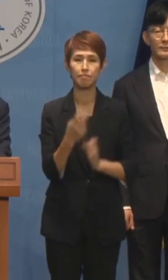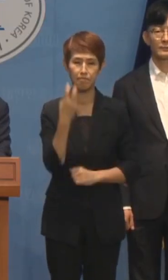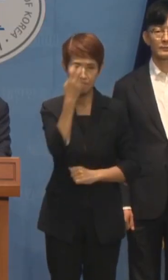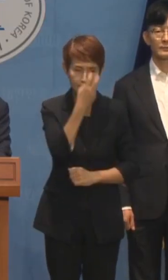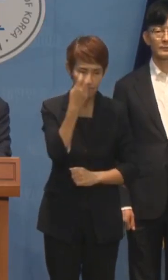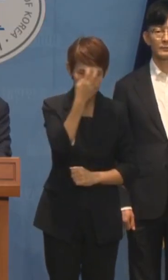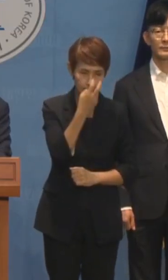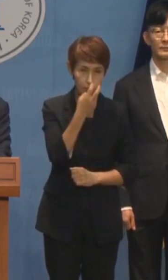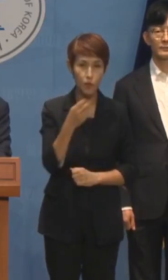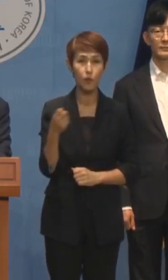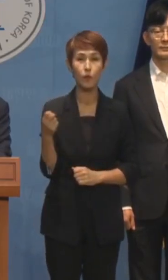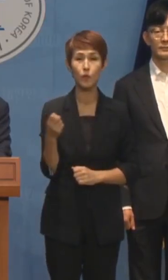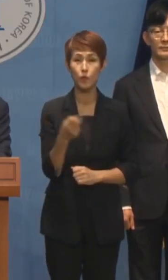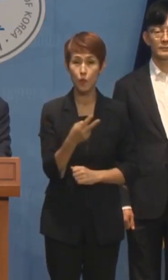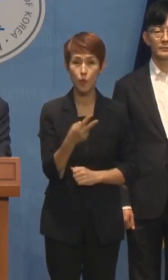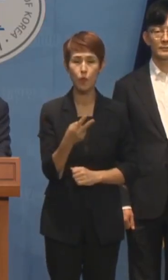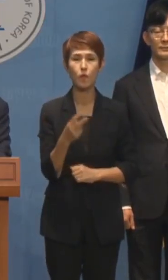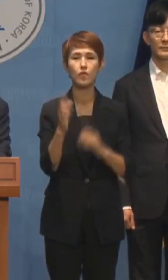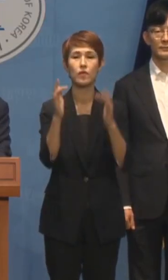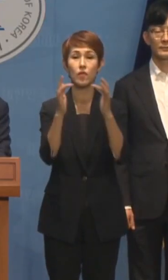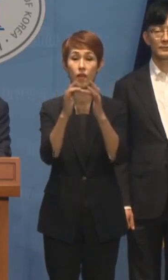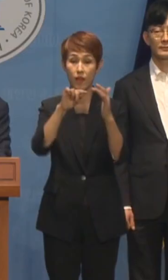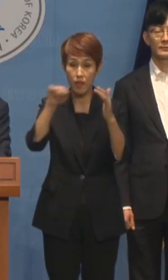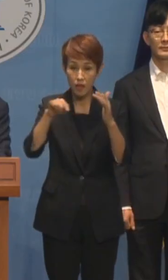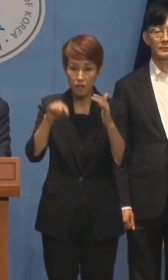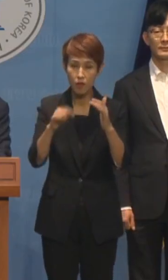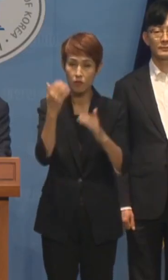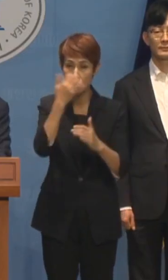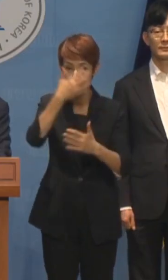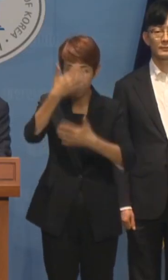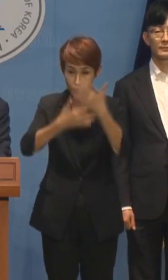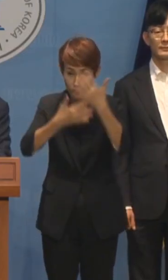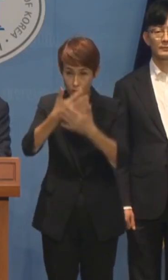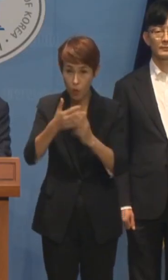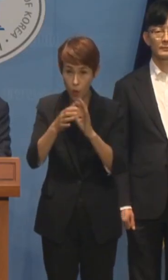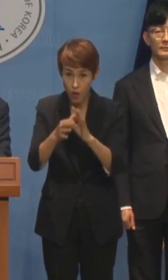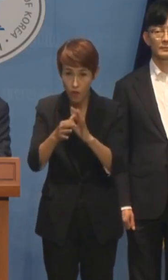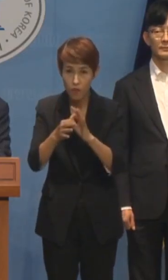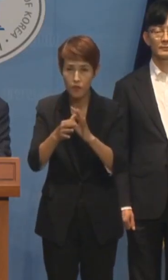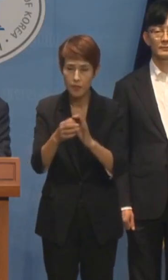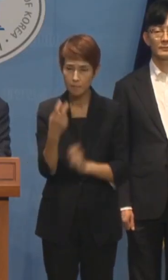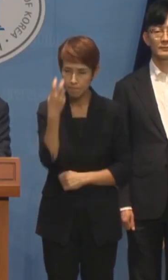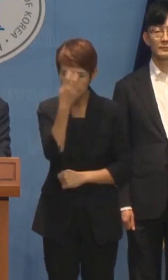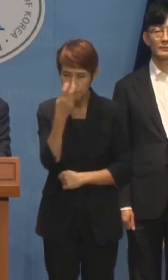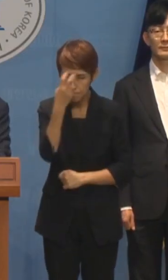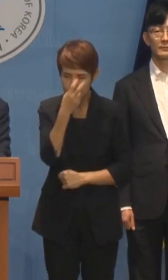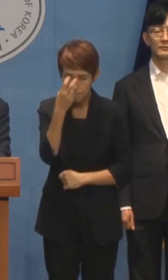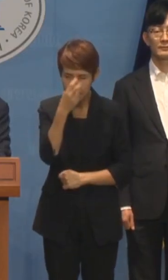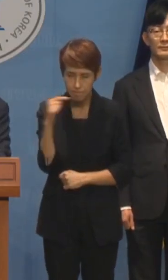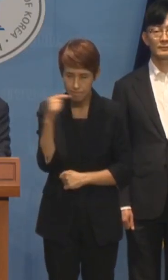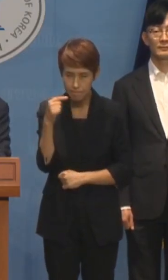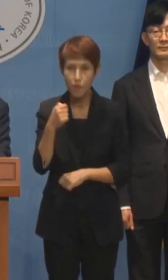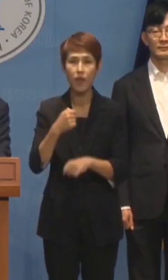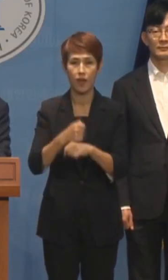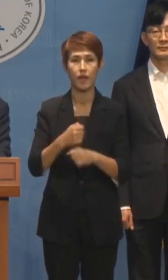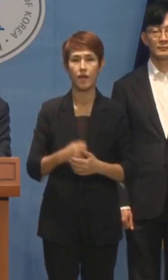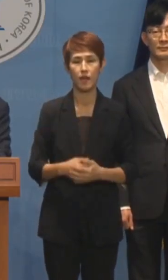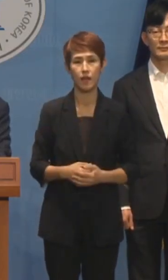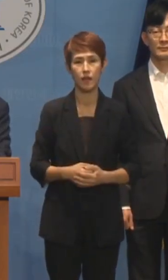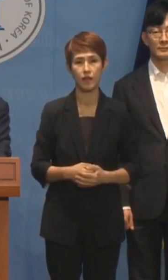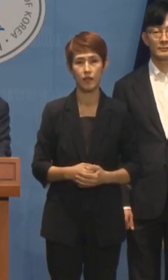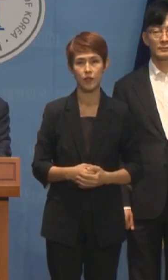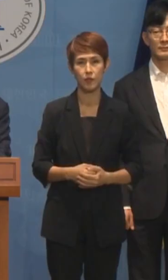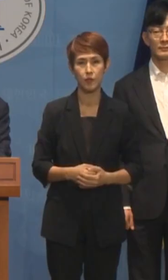모니터링뿐만 아니라 온라인상 성범죄물에 대한 상시적인 감시와 단속 방안,